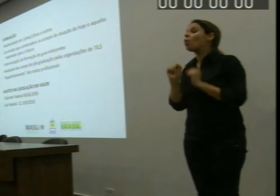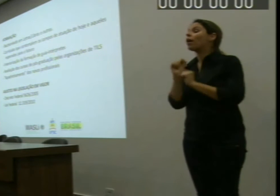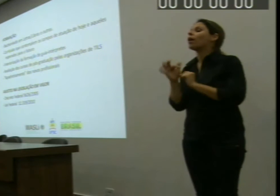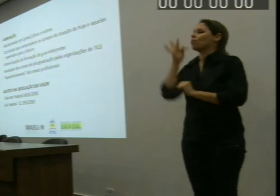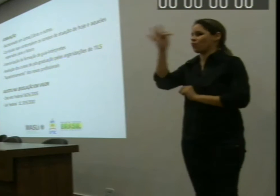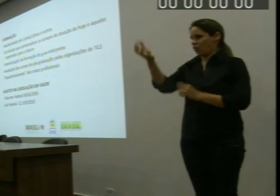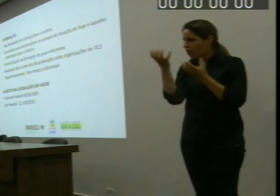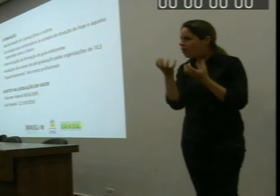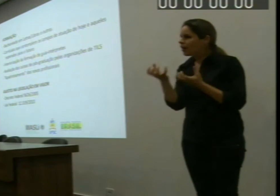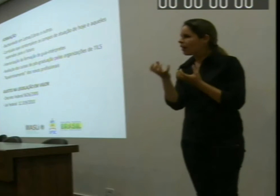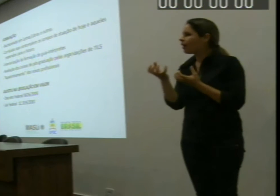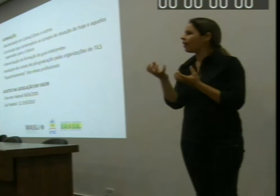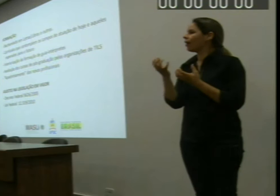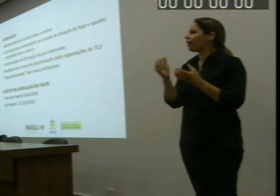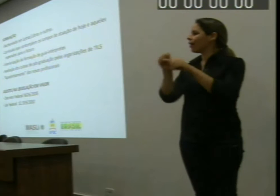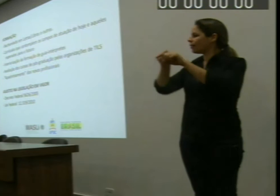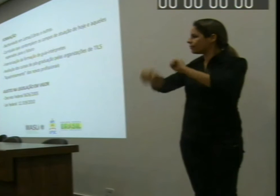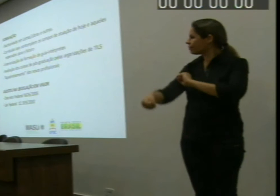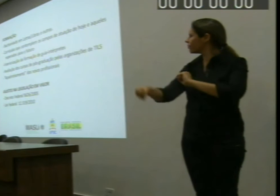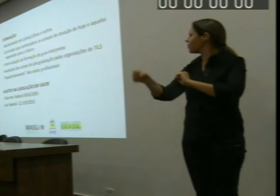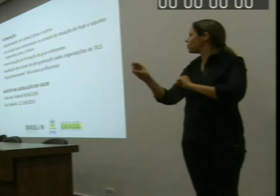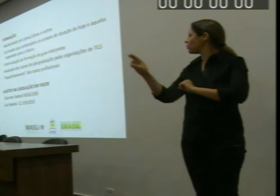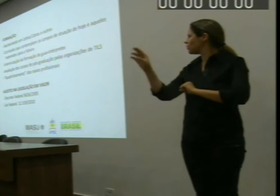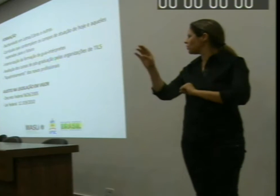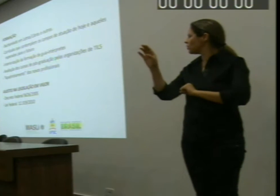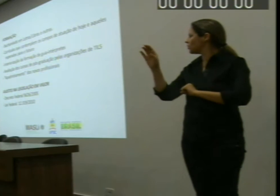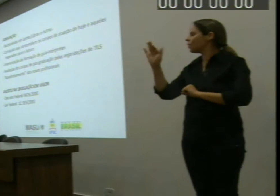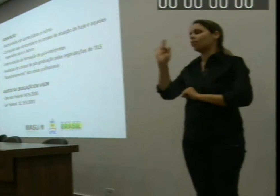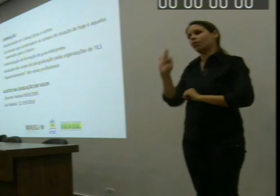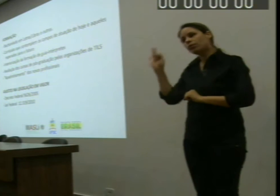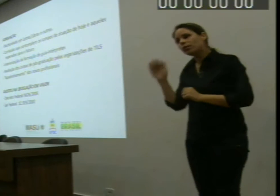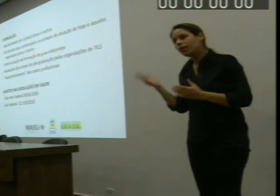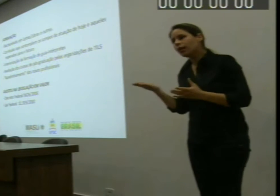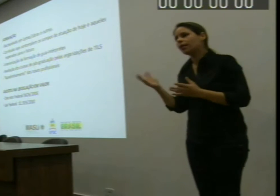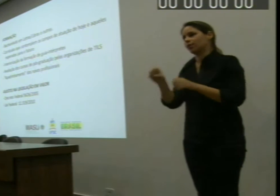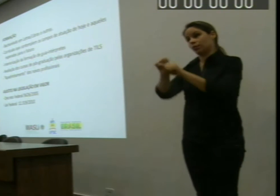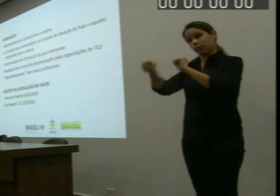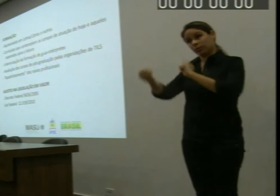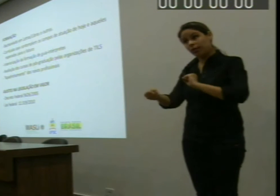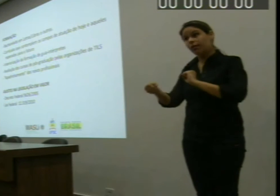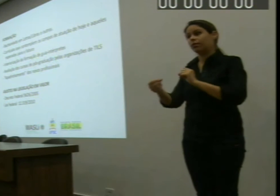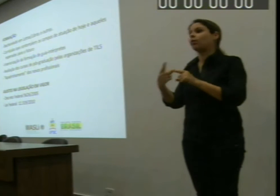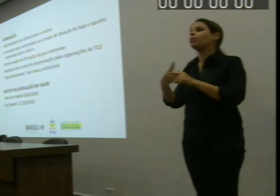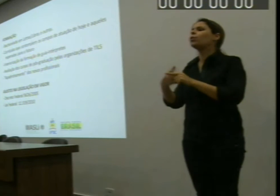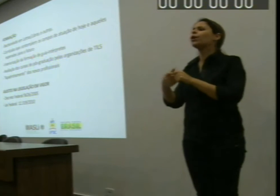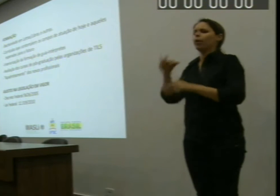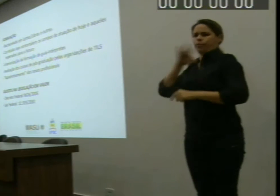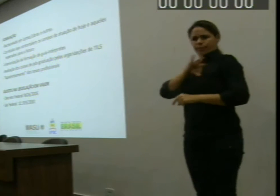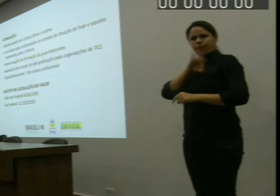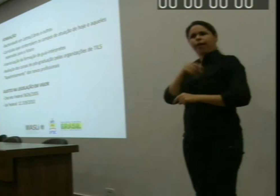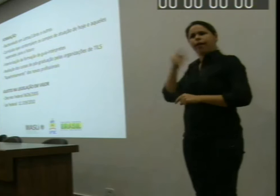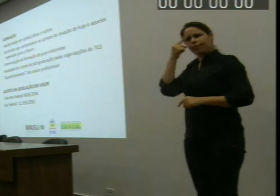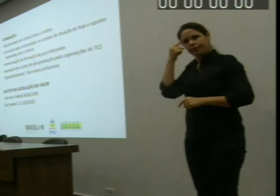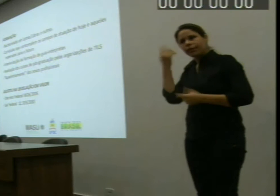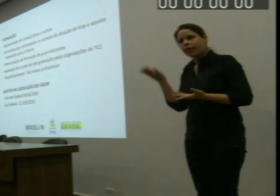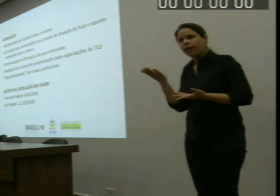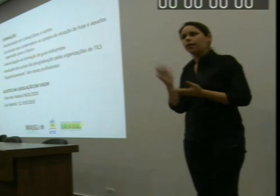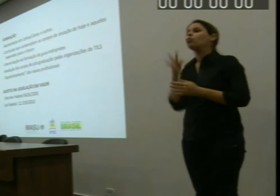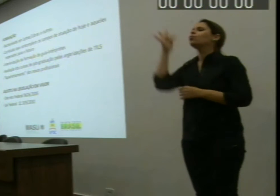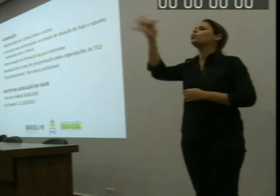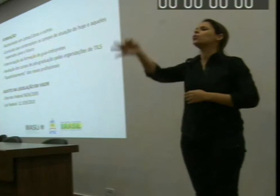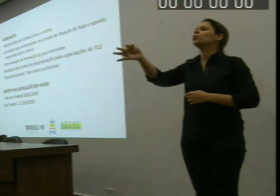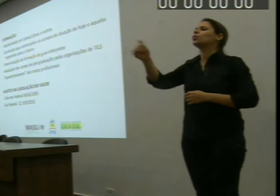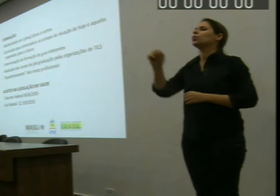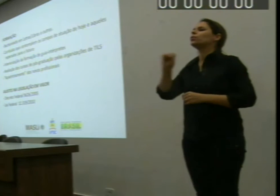médio é por conta de salário né Exatamente é por conta de salário então a gente precisa pensar no futuro O que que a gente quer pro futuro se a gente diz que a